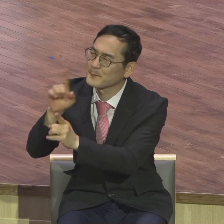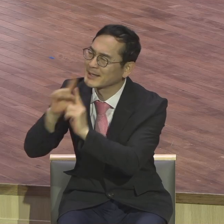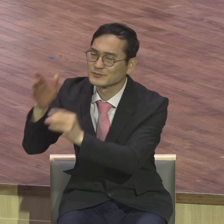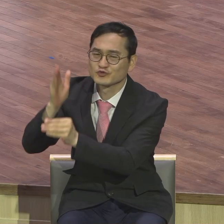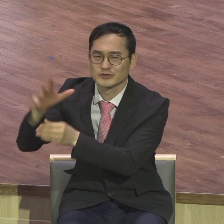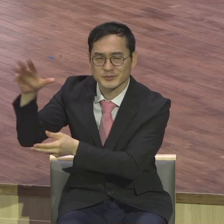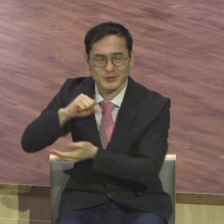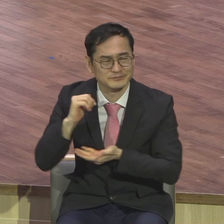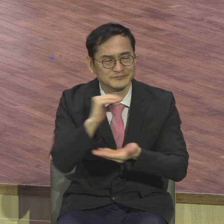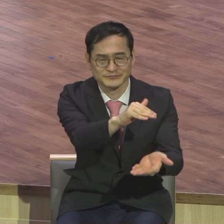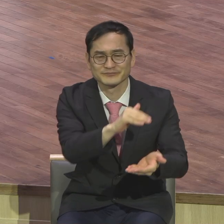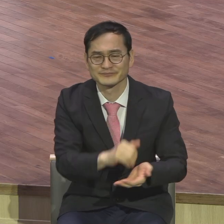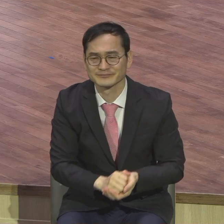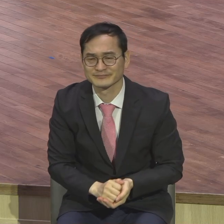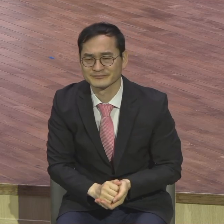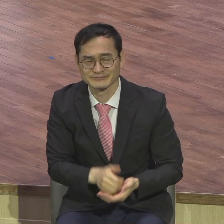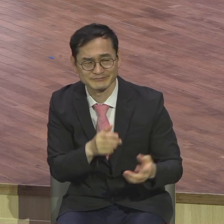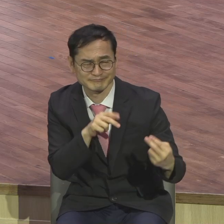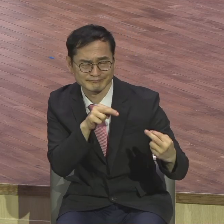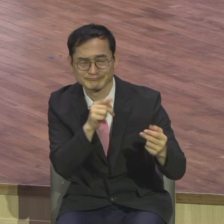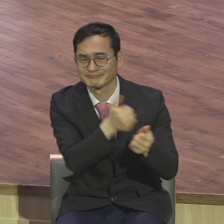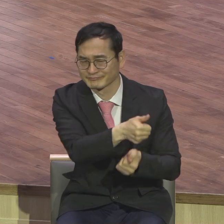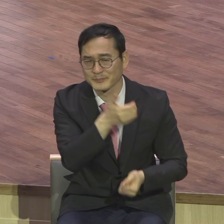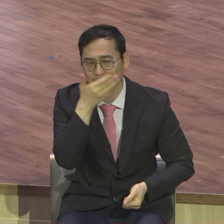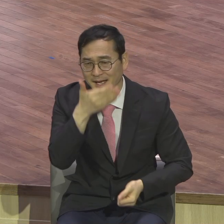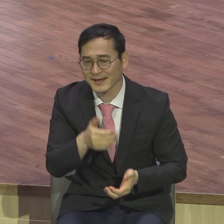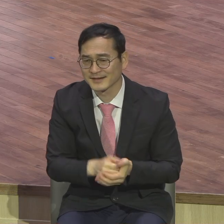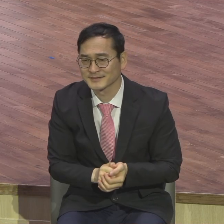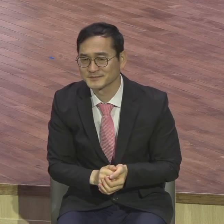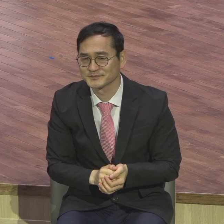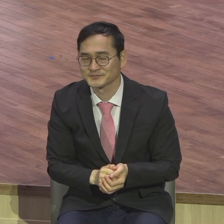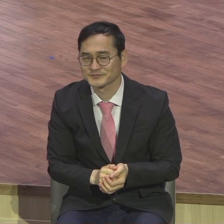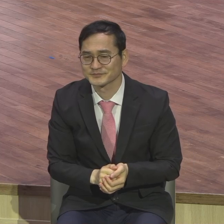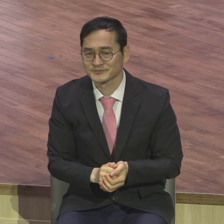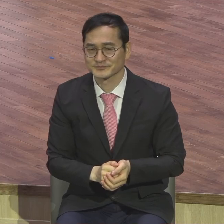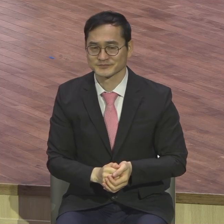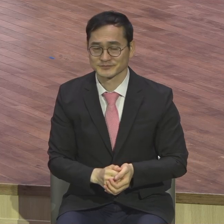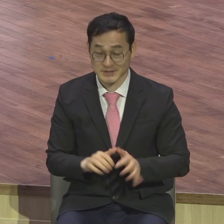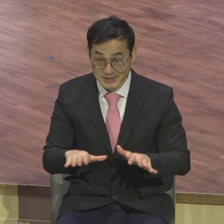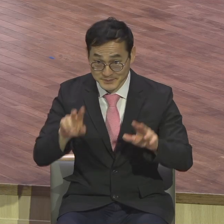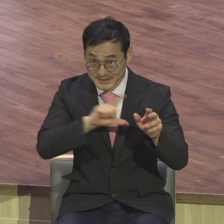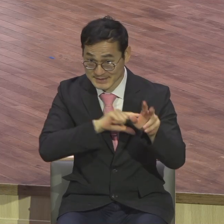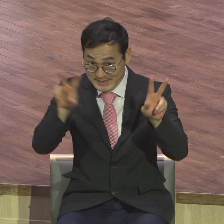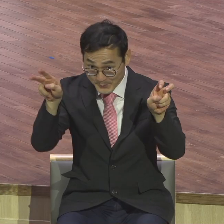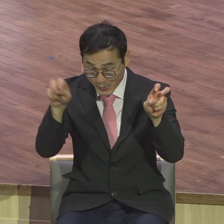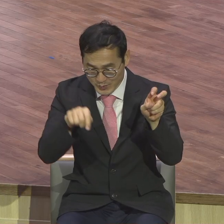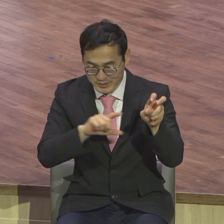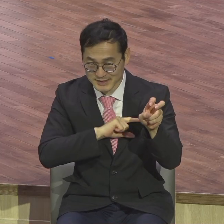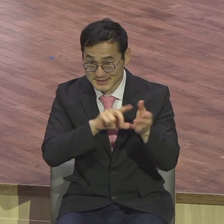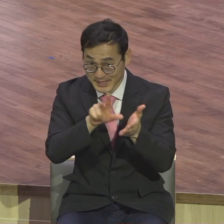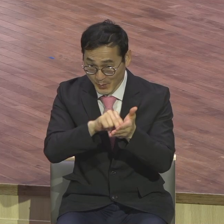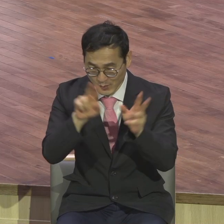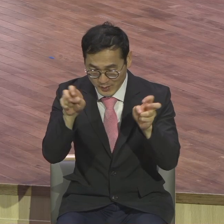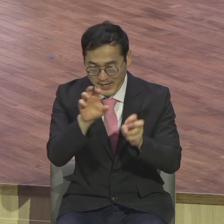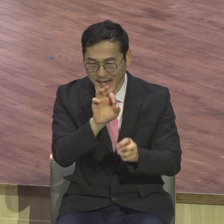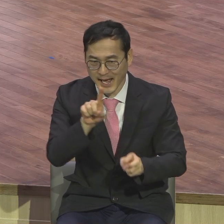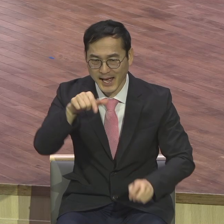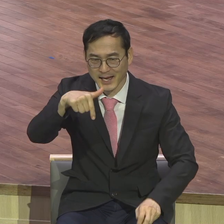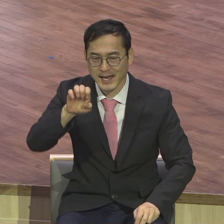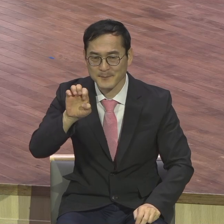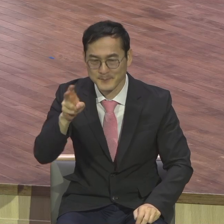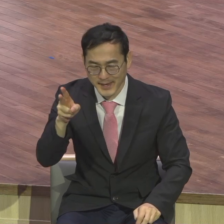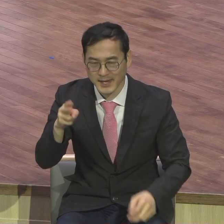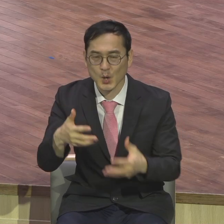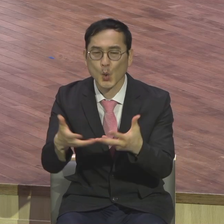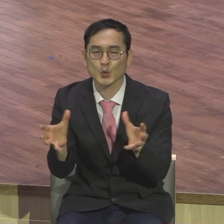공동체의 삶이에요. 아가페 공동체의 삶. 사는 것이 전국 백성의 진정한 모습이다라는